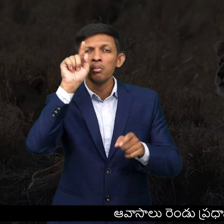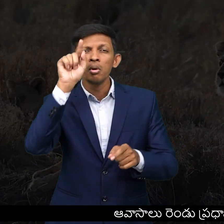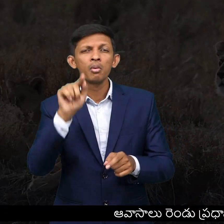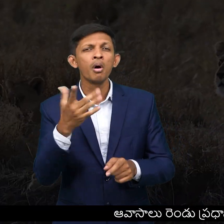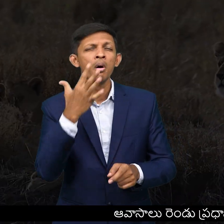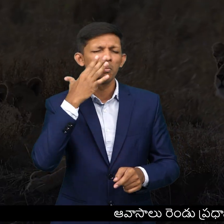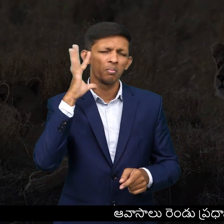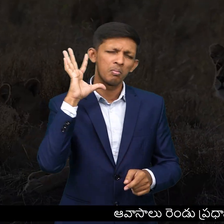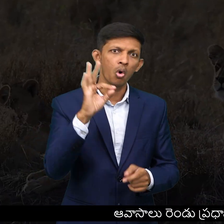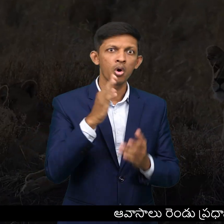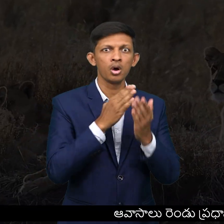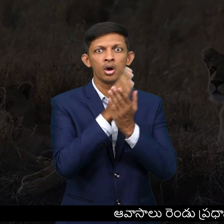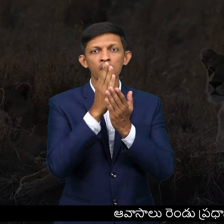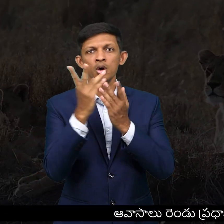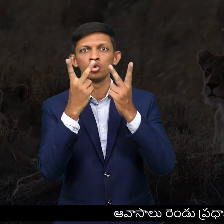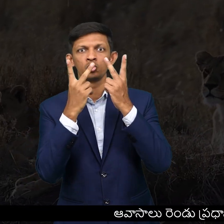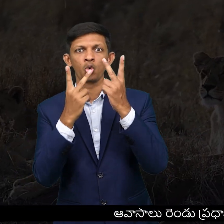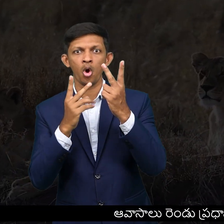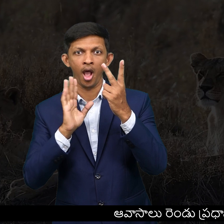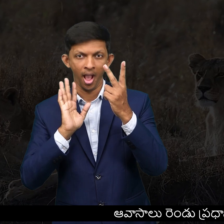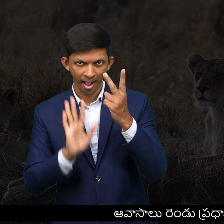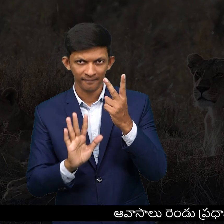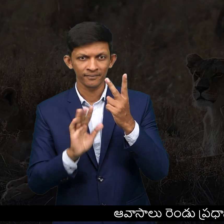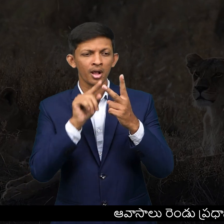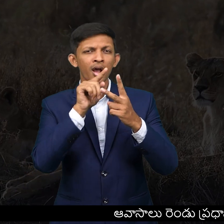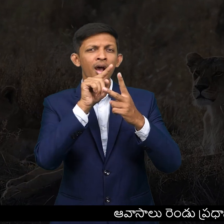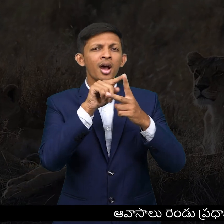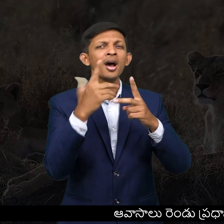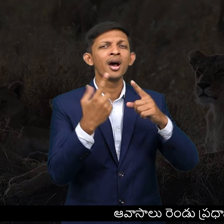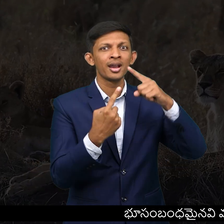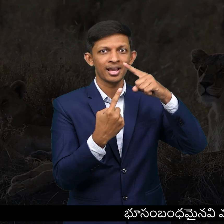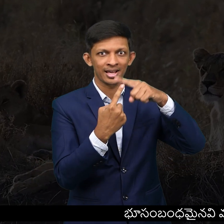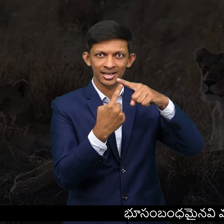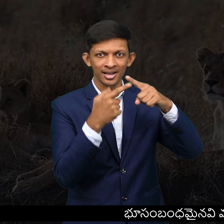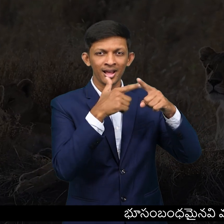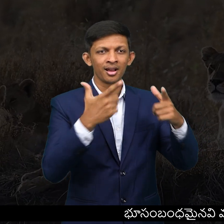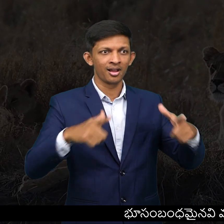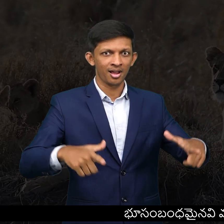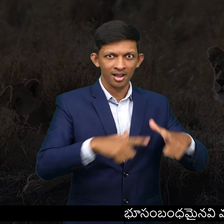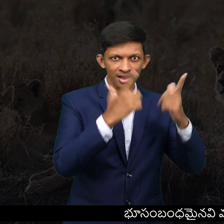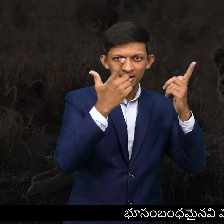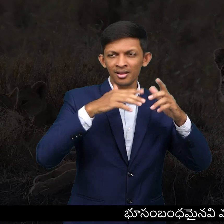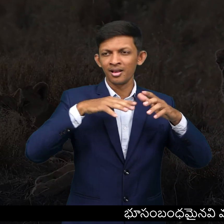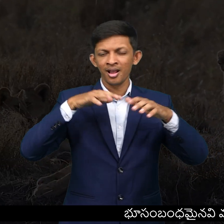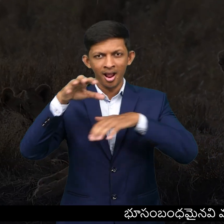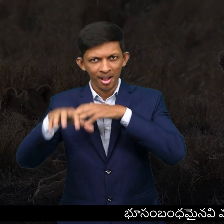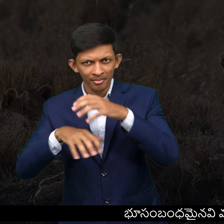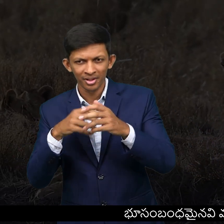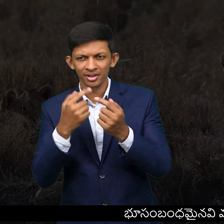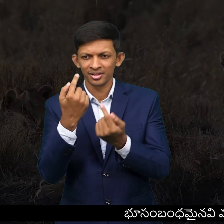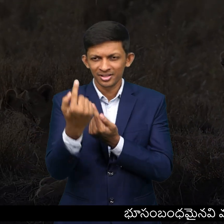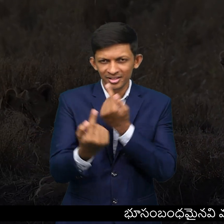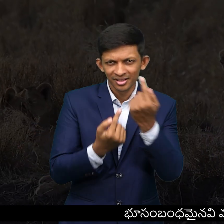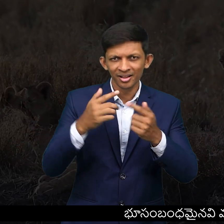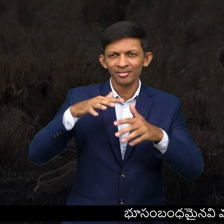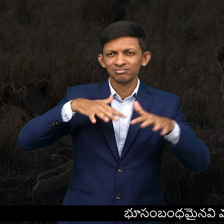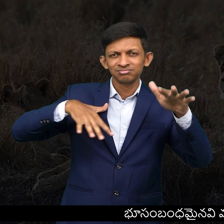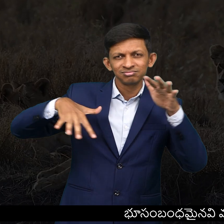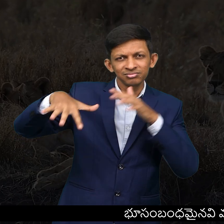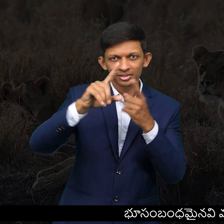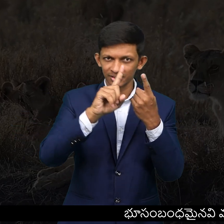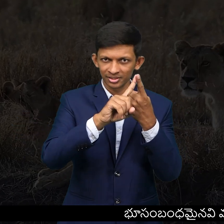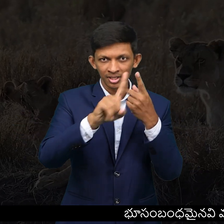ఆవాసాలు 2 ప్రధాన రకాలుగా వర్గీకరించబడ్డాయి: భూసంబంధమైనవి మరియు జల సంబంధమైనవి.